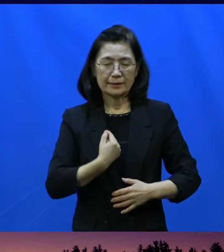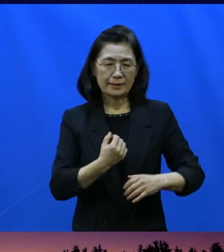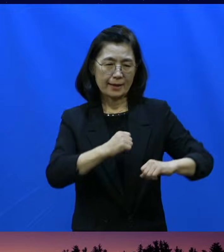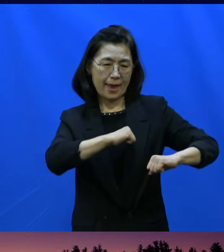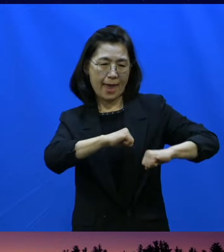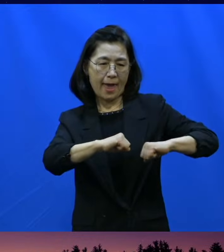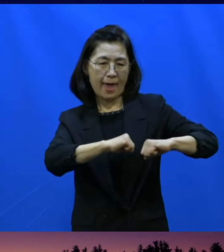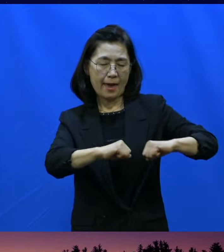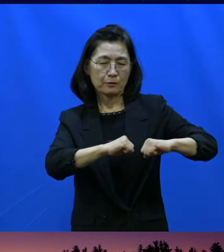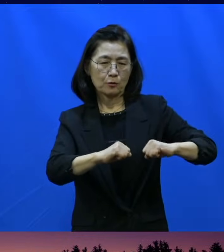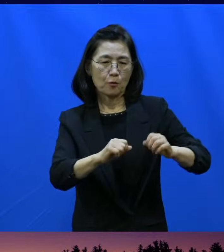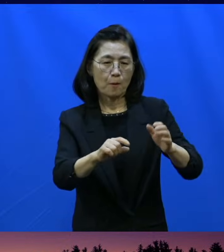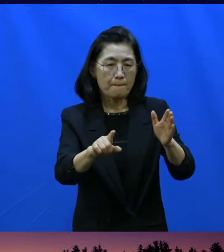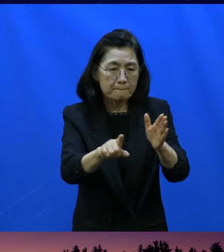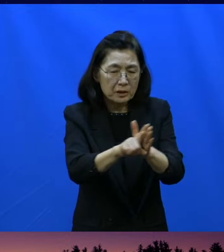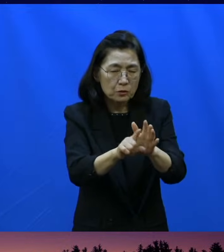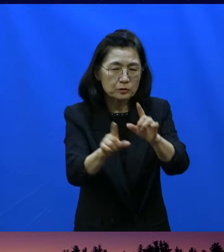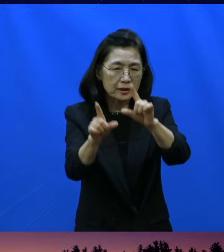사람이죠.